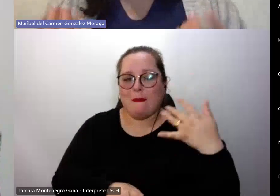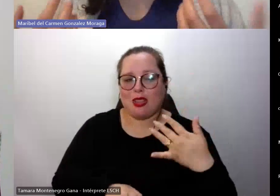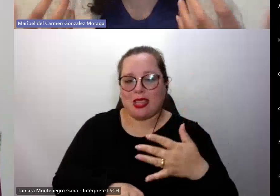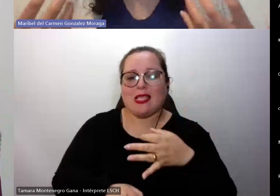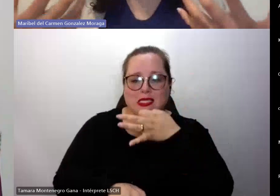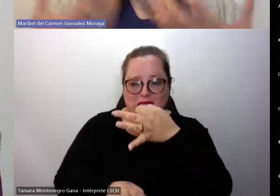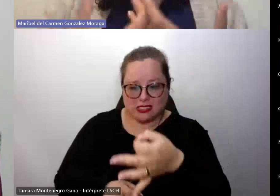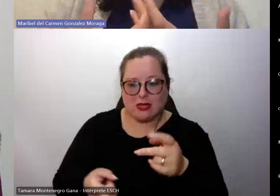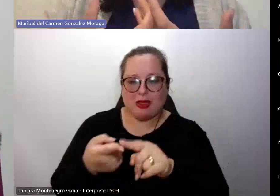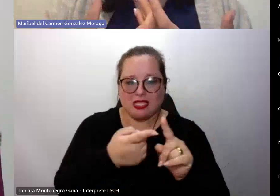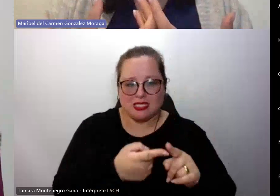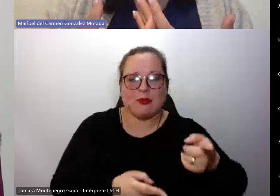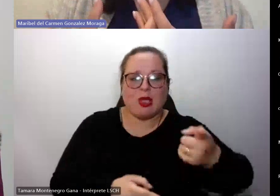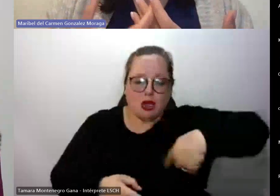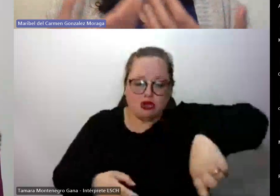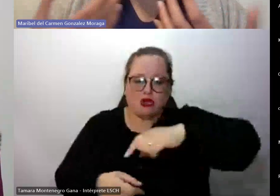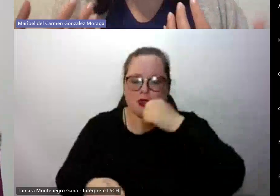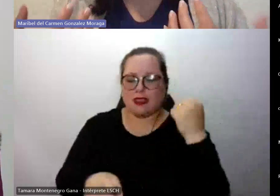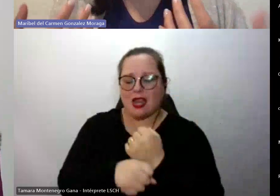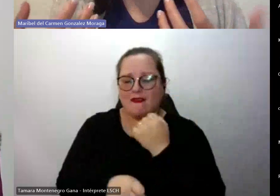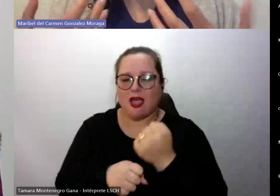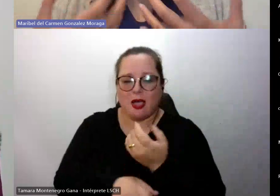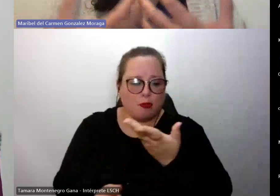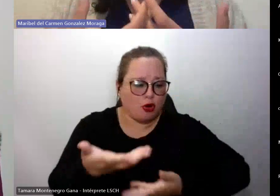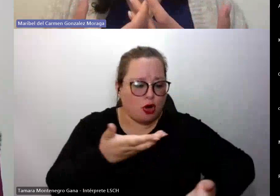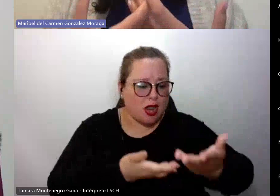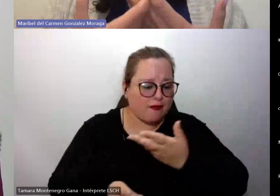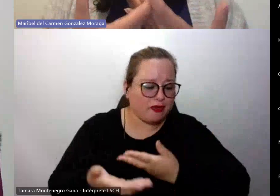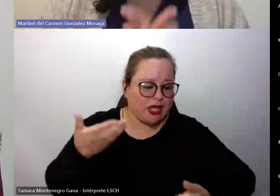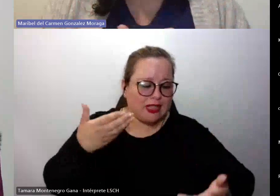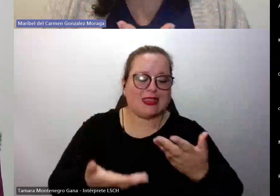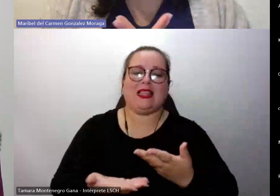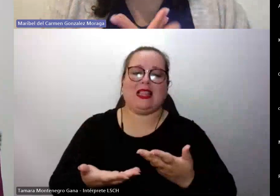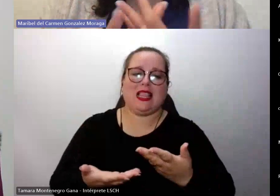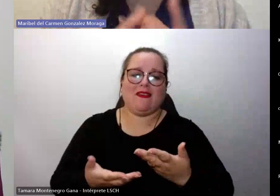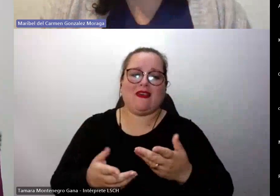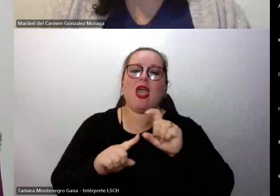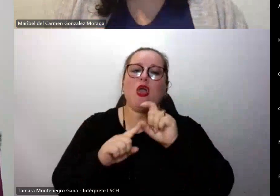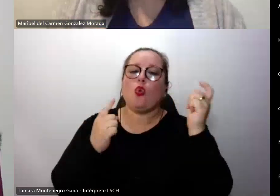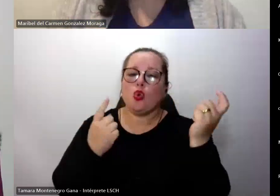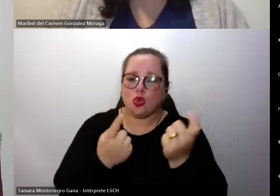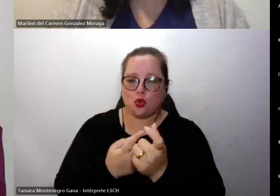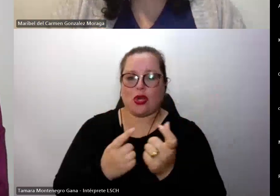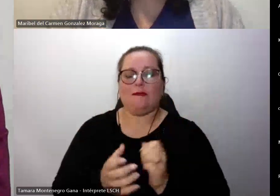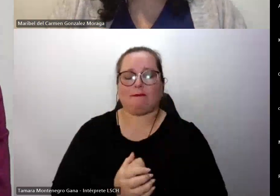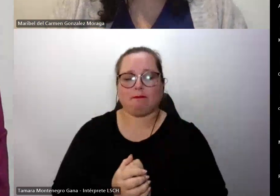decir, estamos trabajando de manera colaborativa, de manera intercultural.